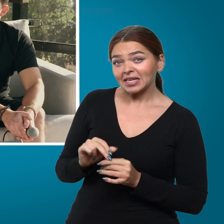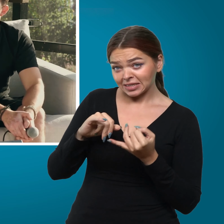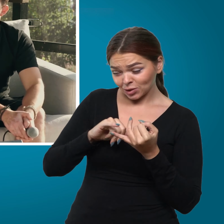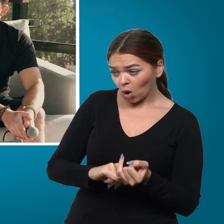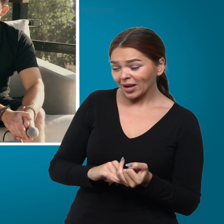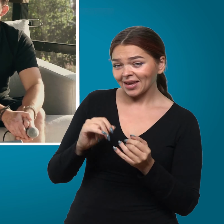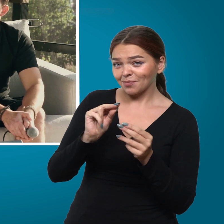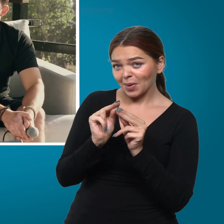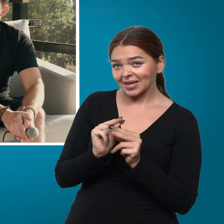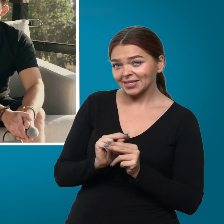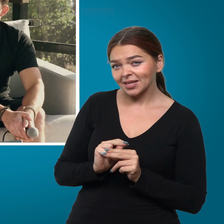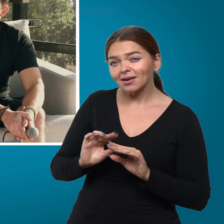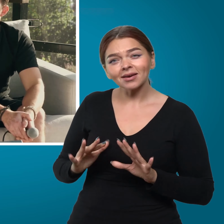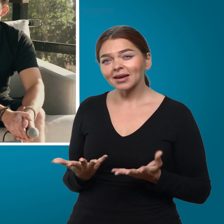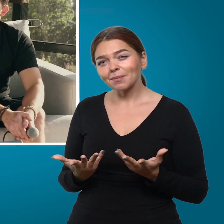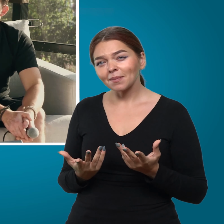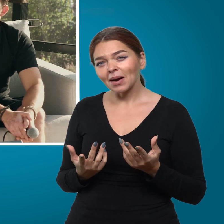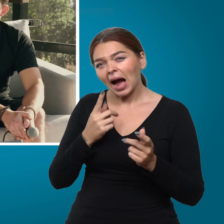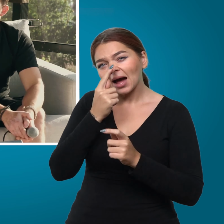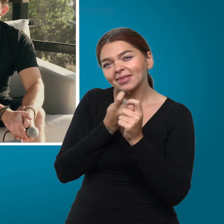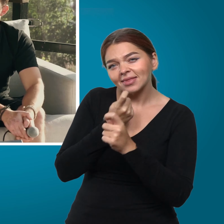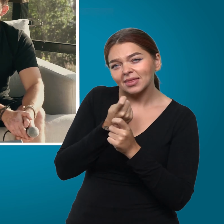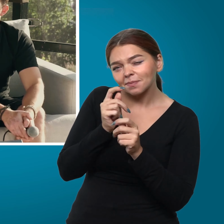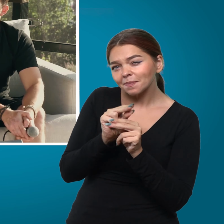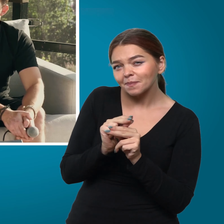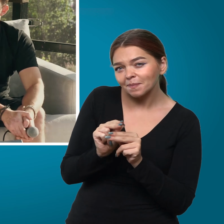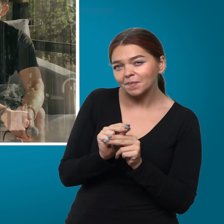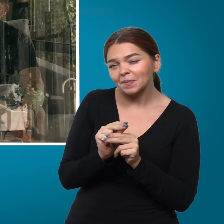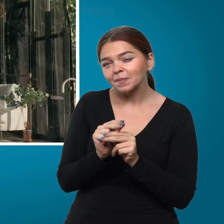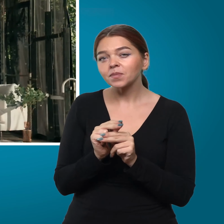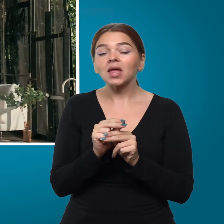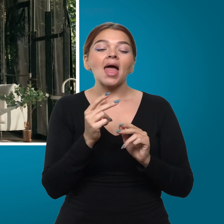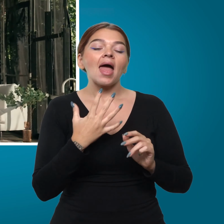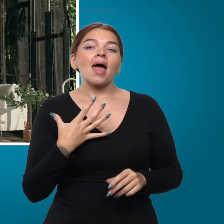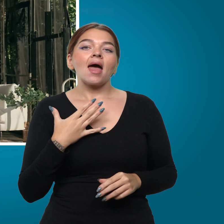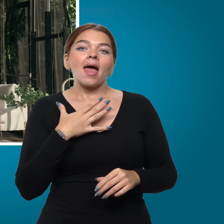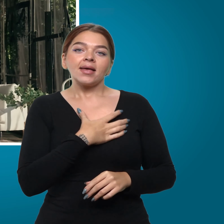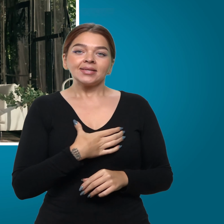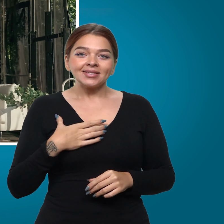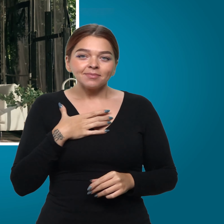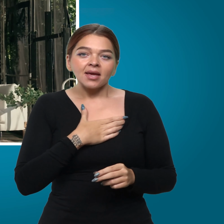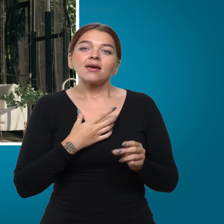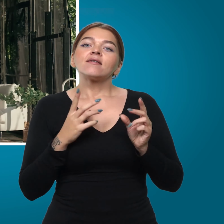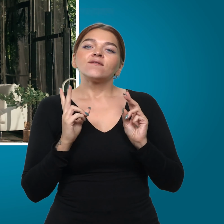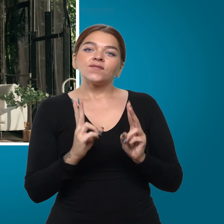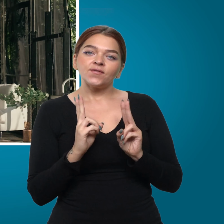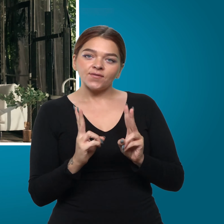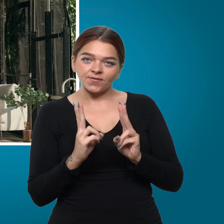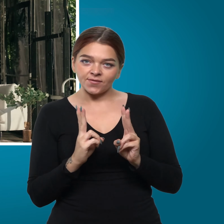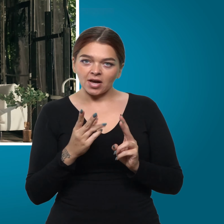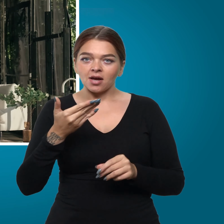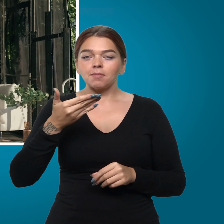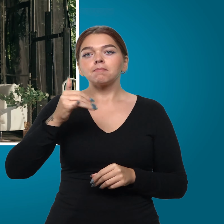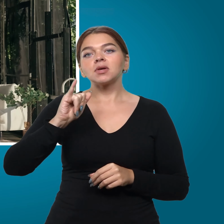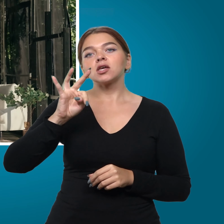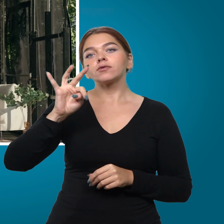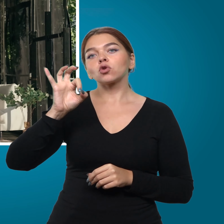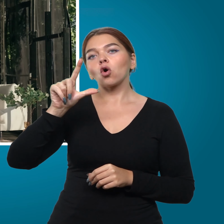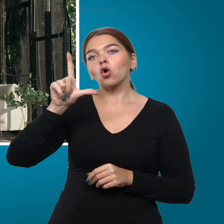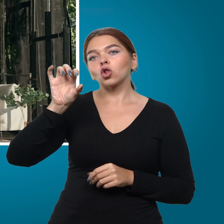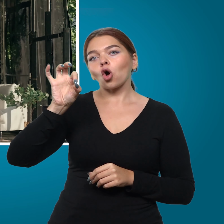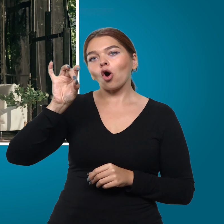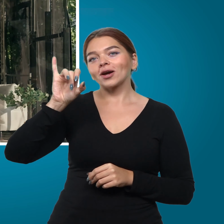ne, pakeistas pati istorija, ar ne, ar detalės tik tai kito? Esmė